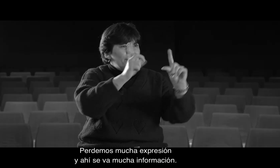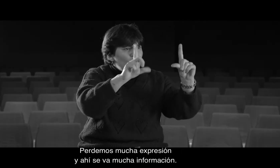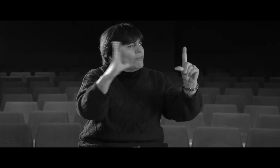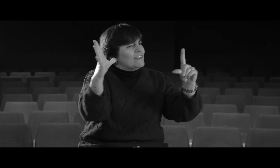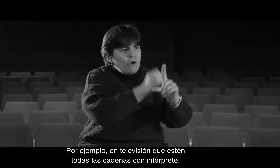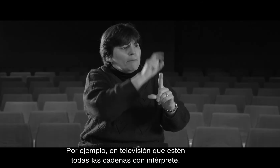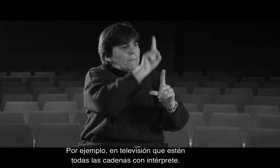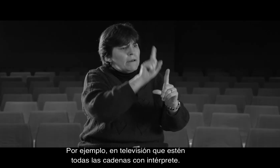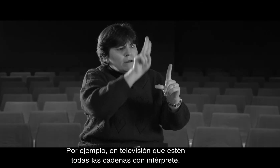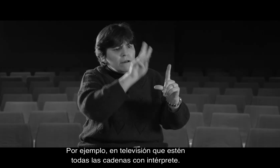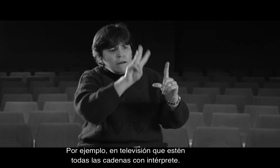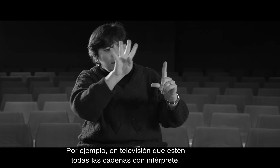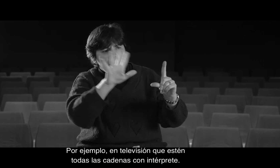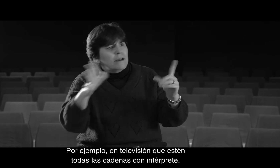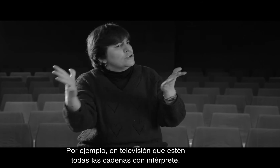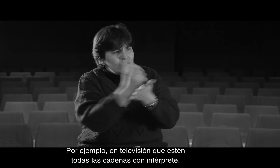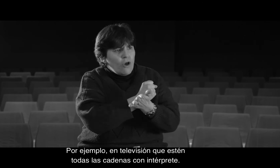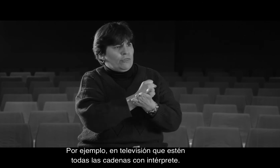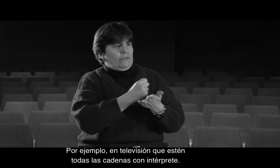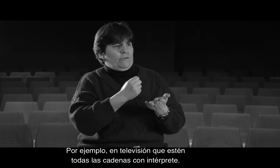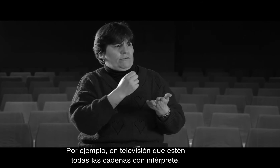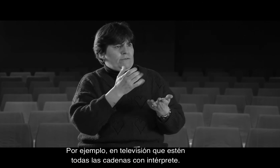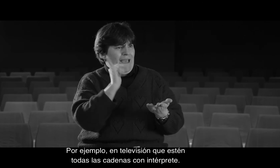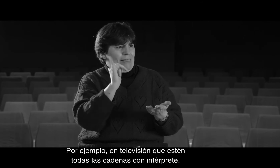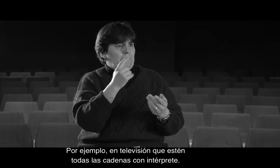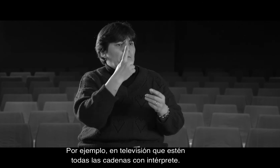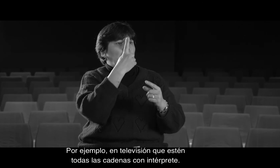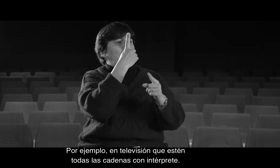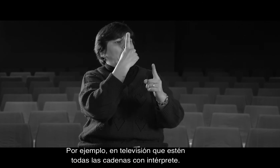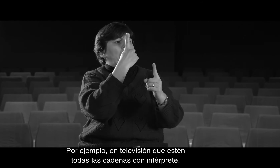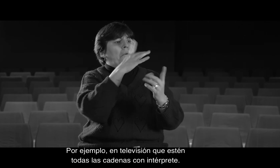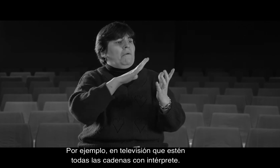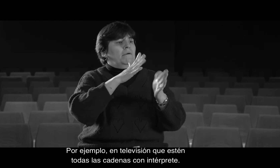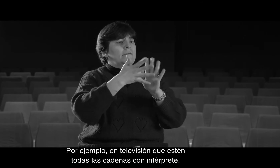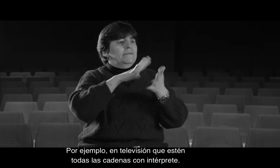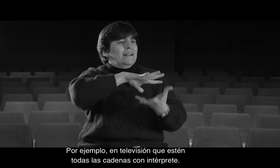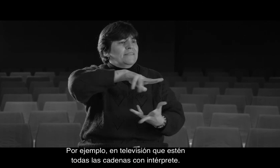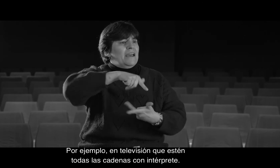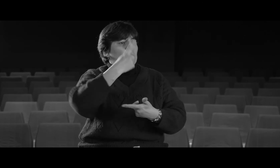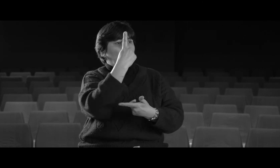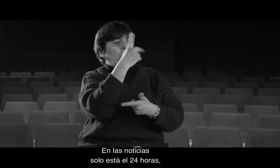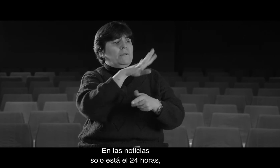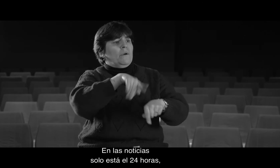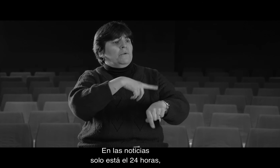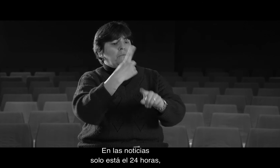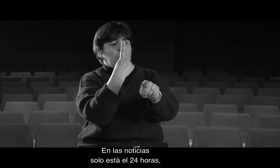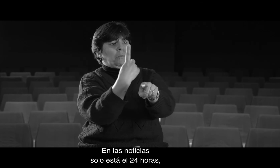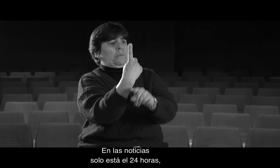información. Por ejemplo, en televisión también, que estén todas las cadenas con intérpretes, que las noticias solamente